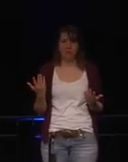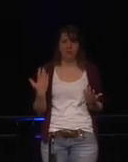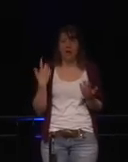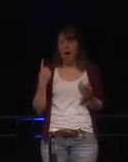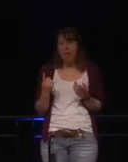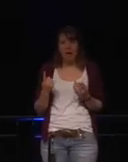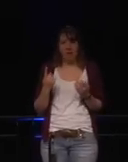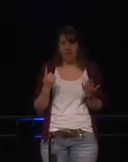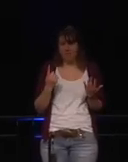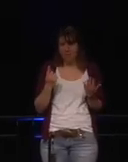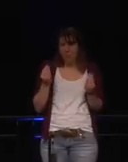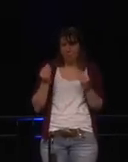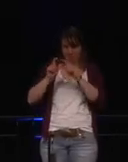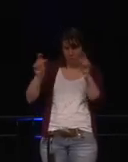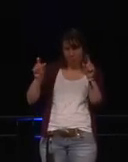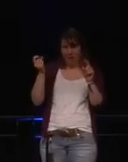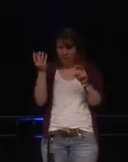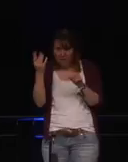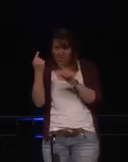todo lo que va,